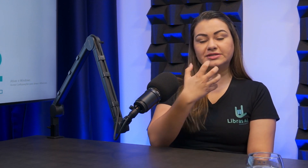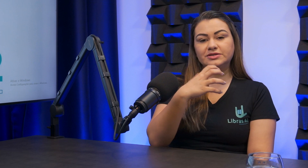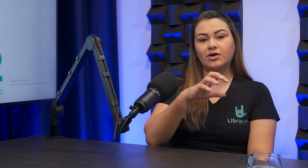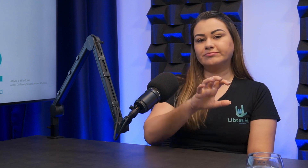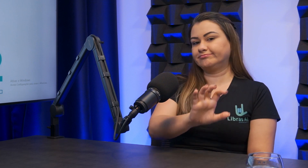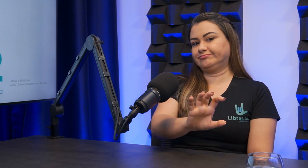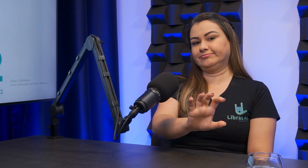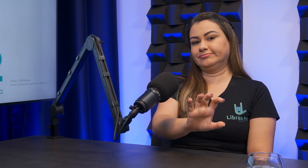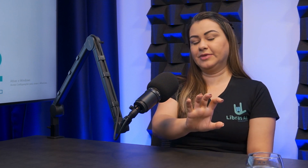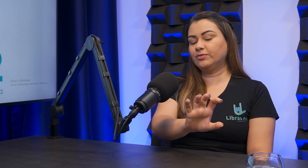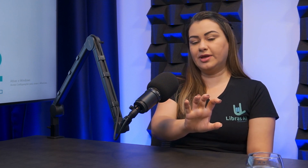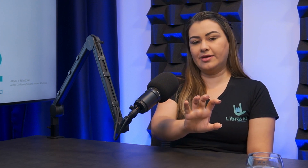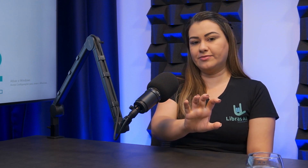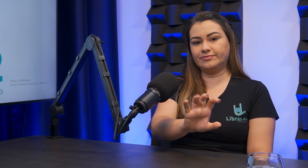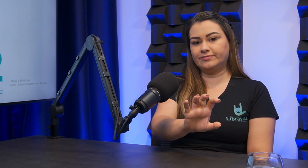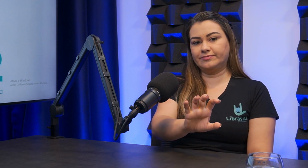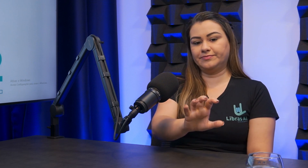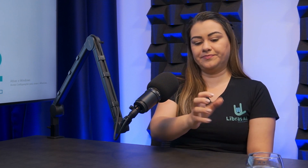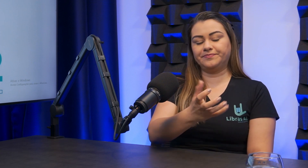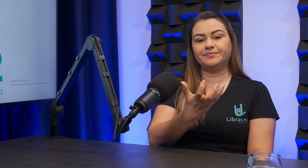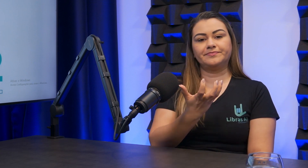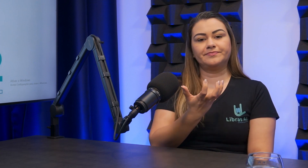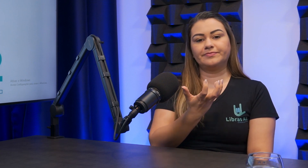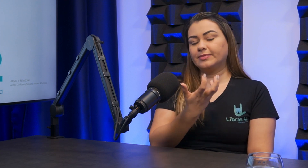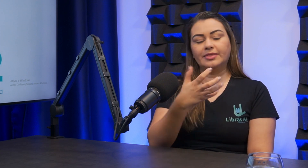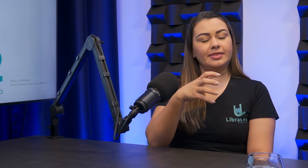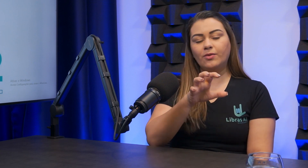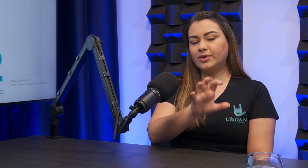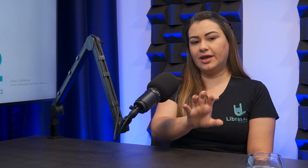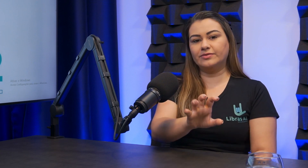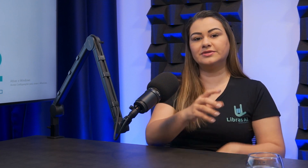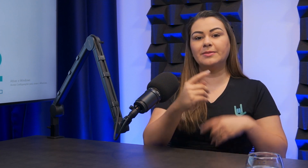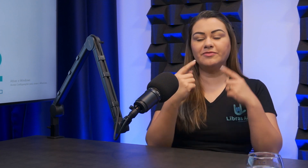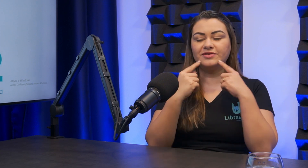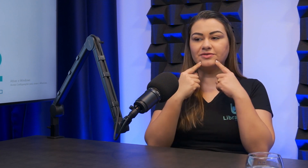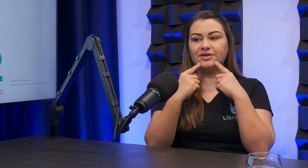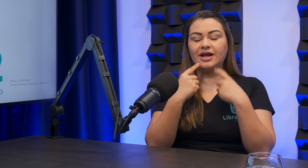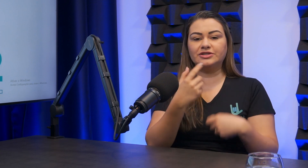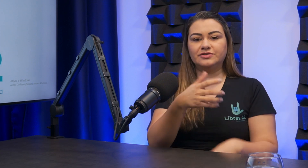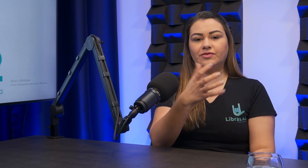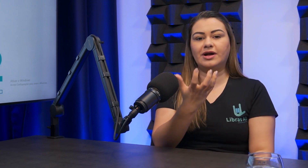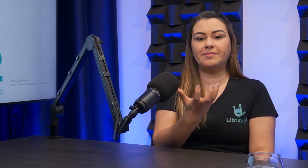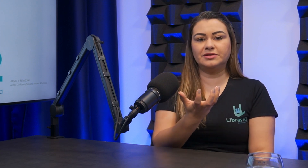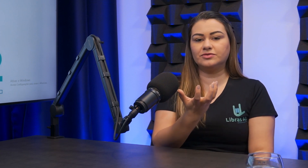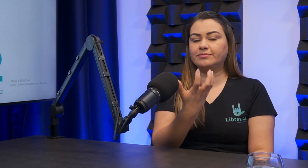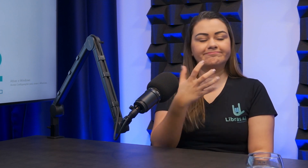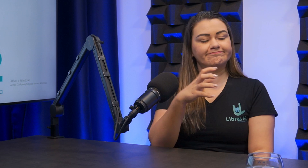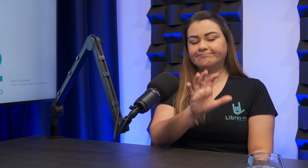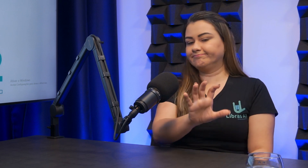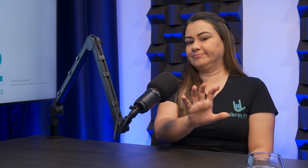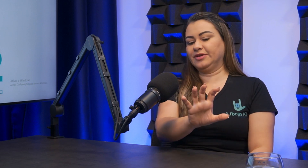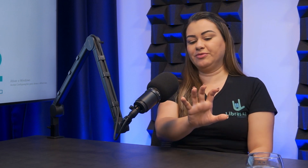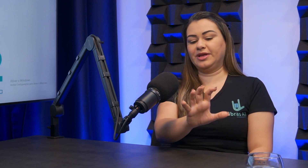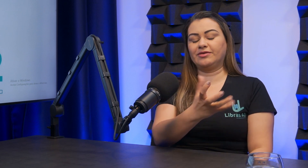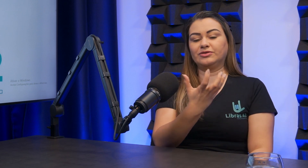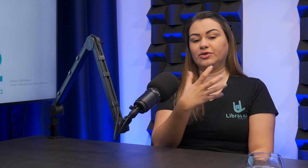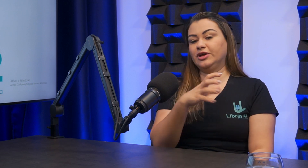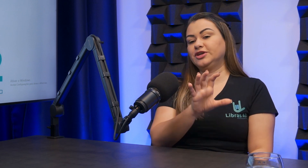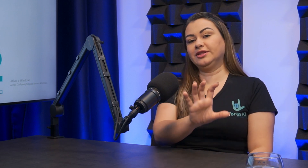ó. Não quero. Não quero. Sempre fazendo a negativa com a cabeça, ó. Não quero, que eu tô rejeitando,